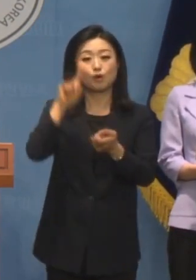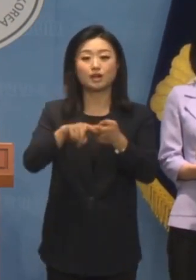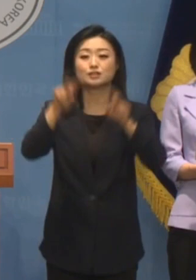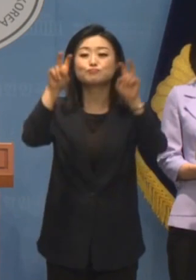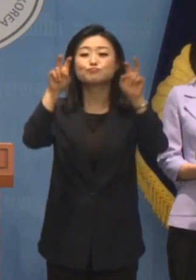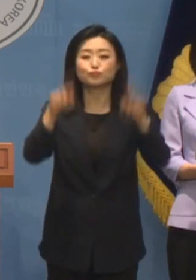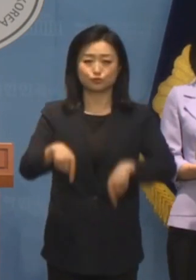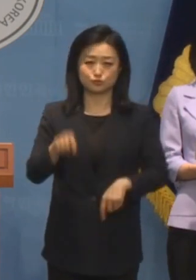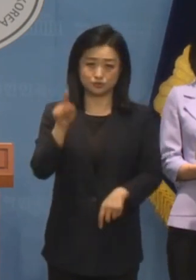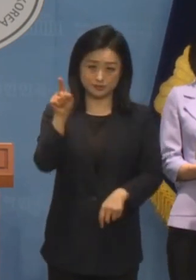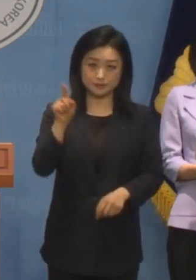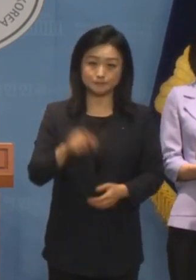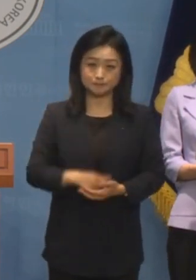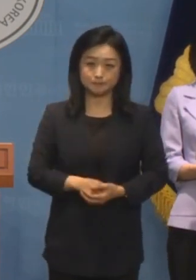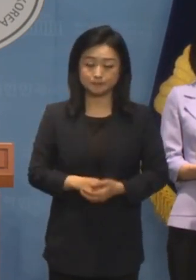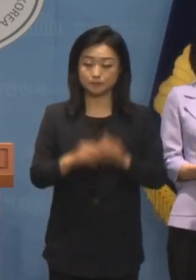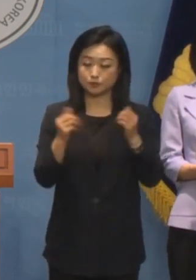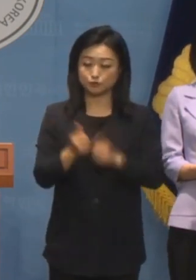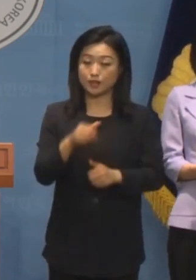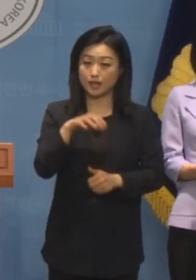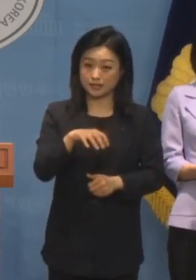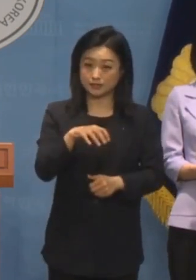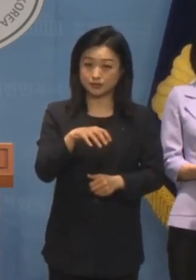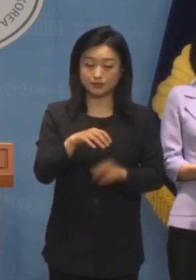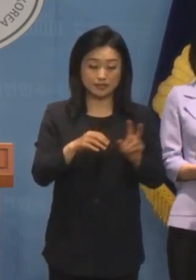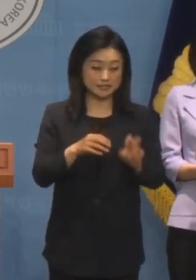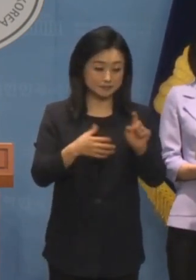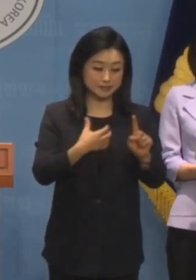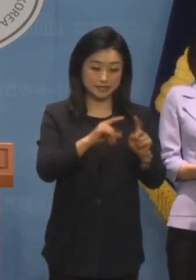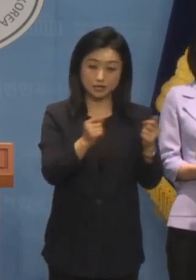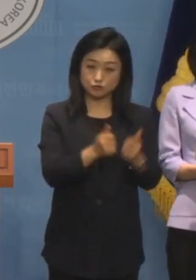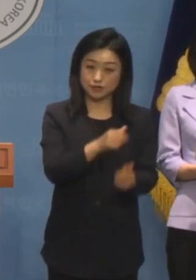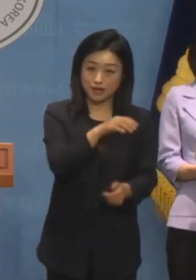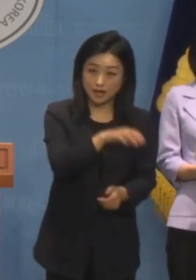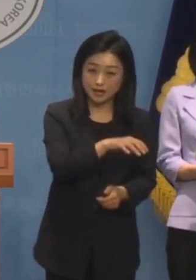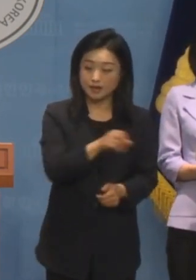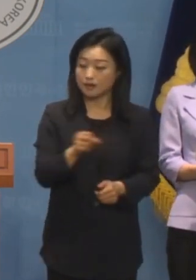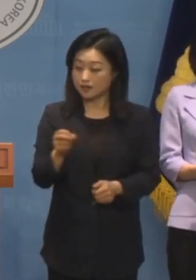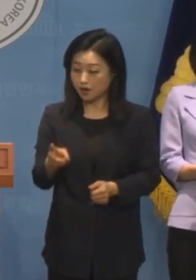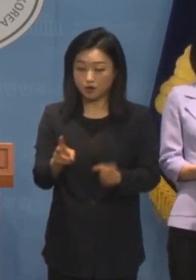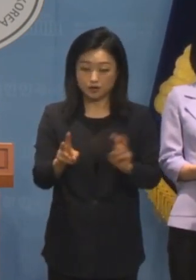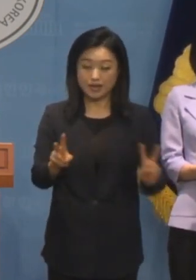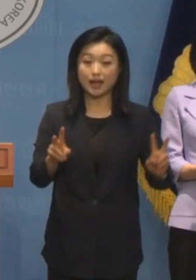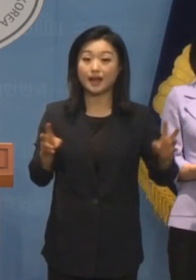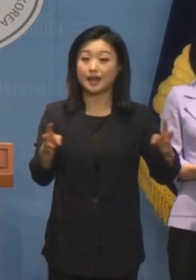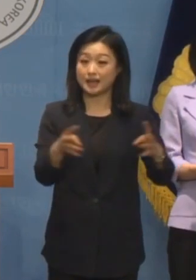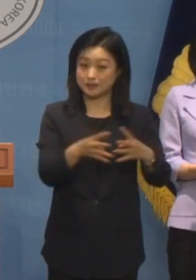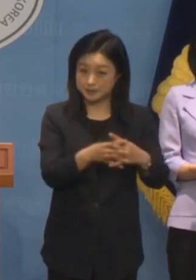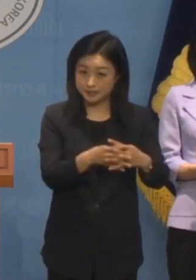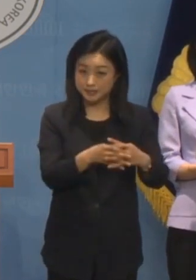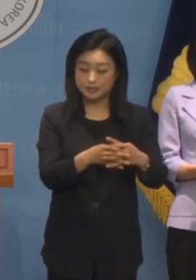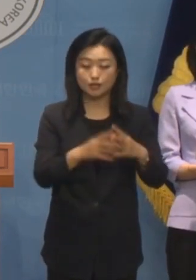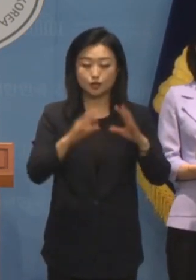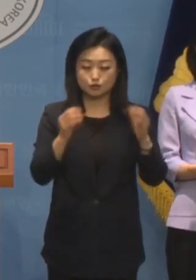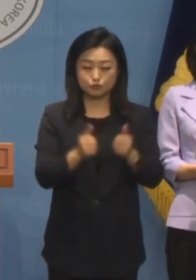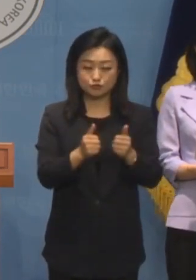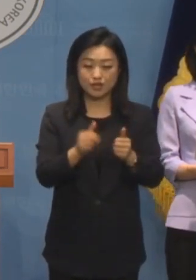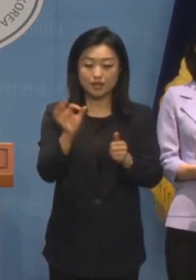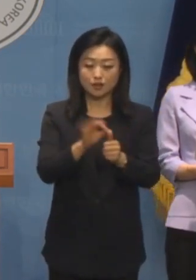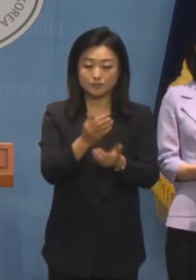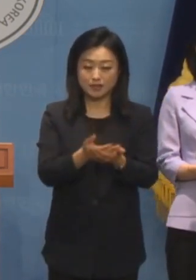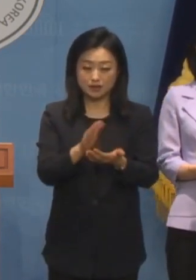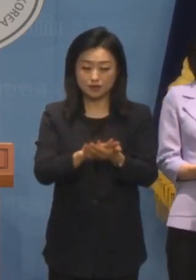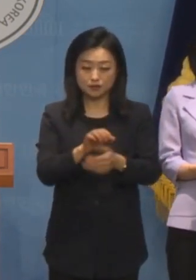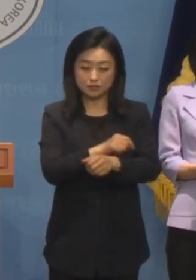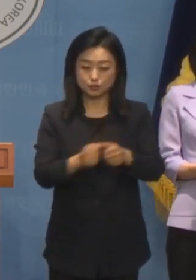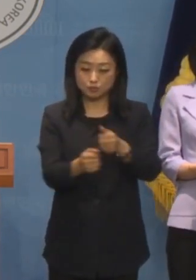관심이나 있습니까? 국회는 지난 21대 국회에서 여야 합의로 국회 연금개혁특위를